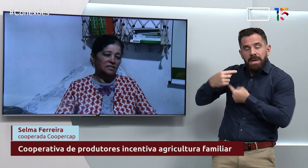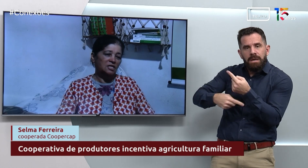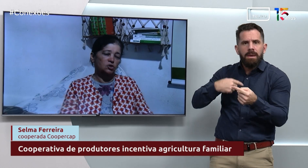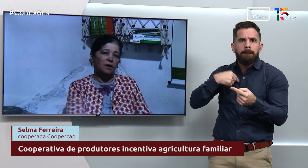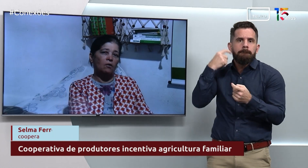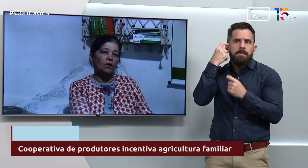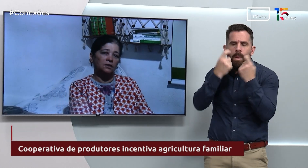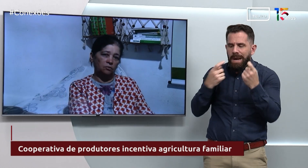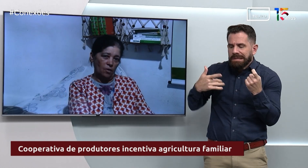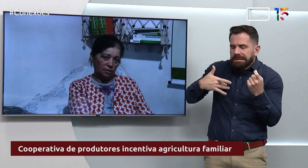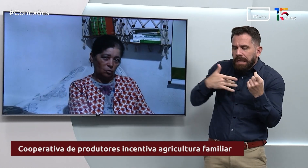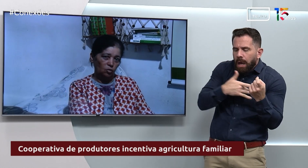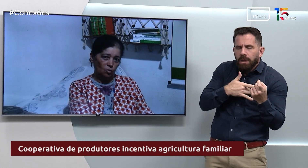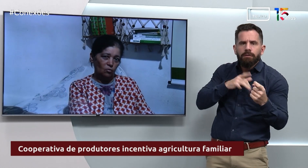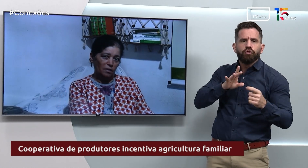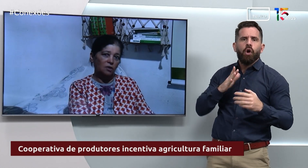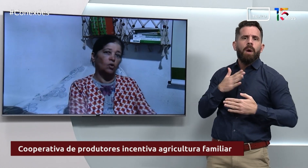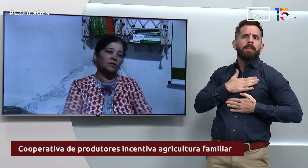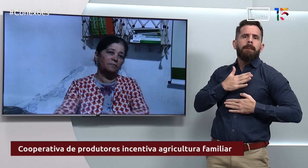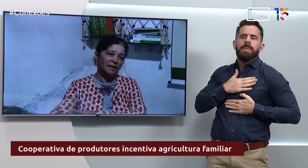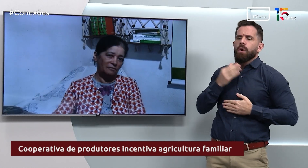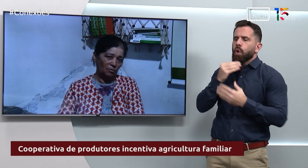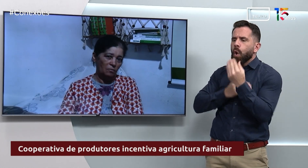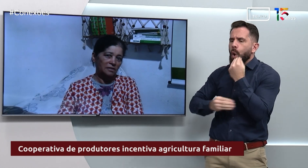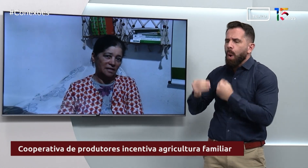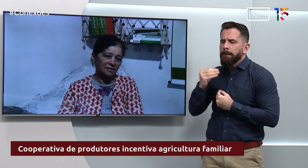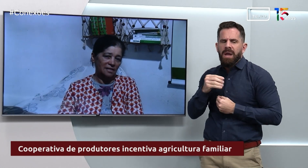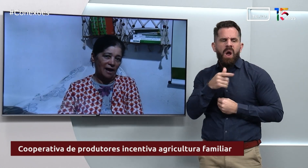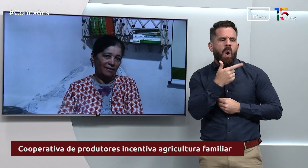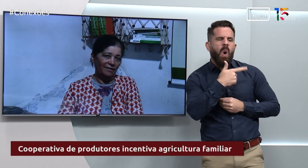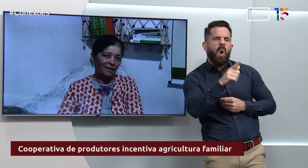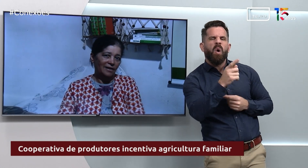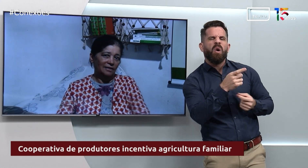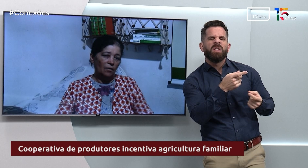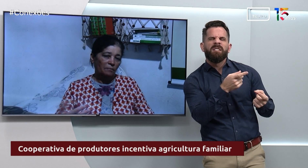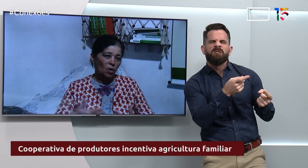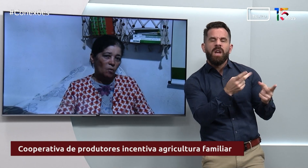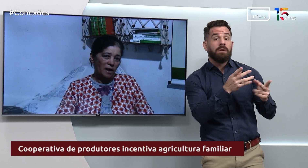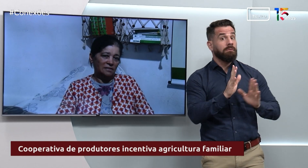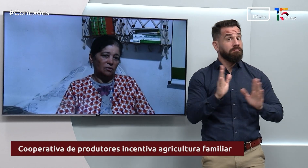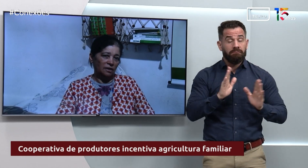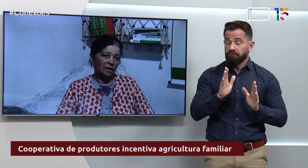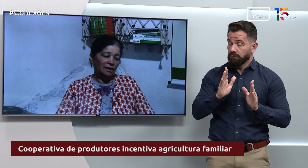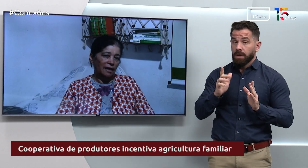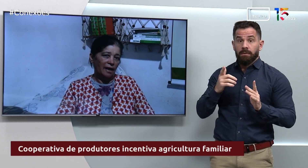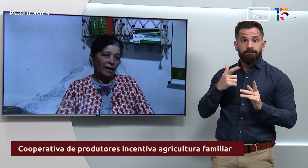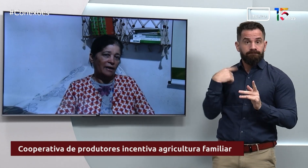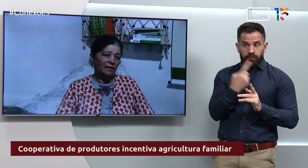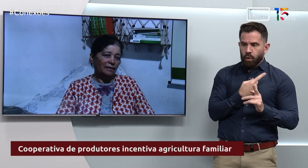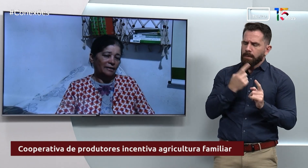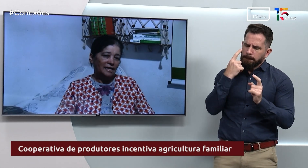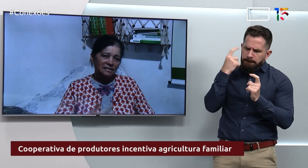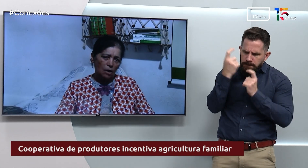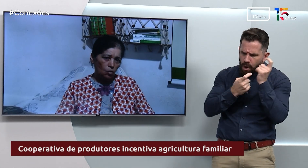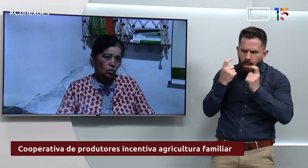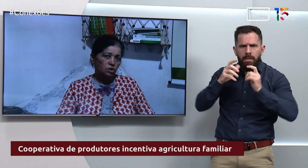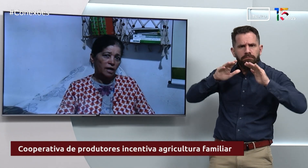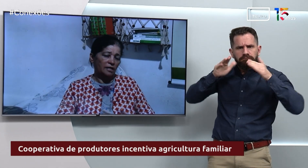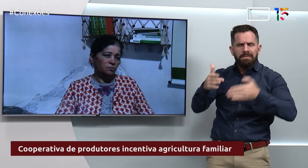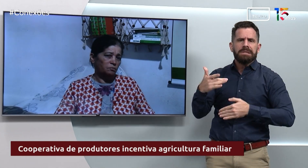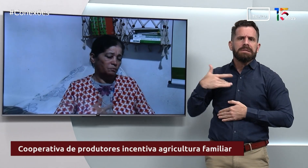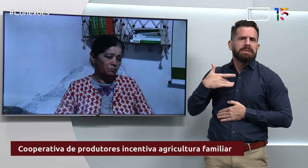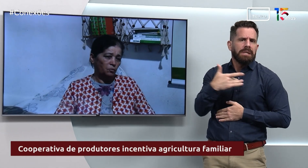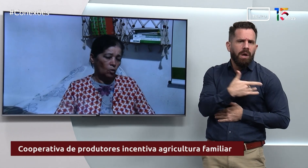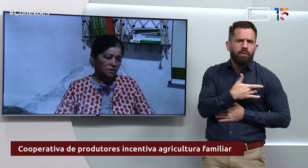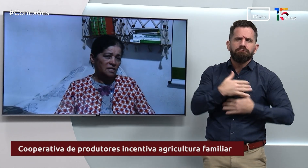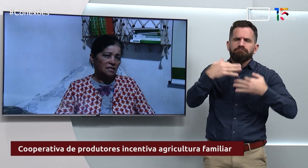Não existe uma horta para o agricultor comer e outra para ele comercializar. Então a preocupação dele é na saúde, é